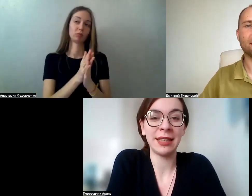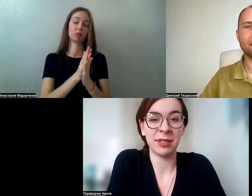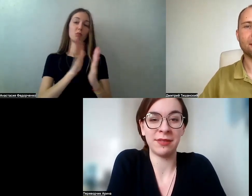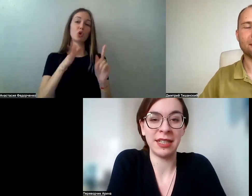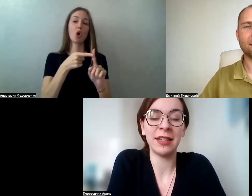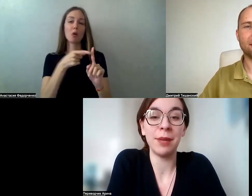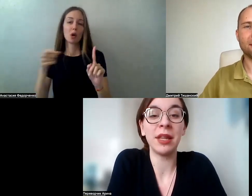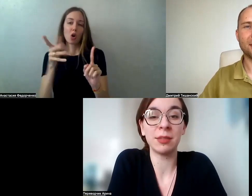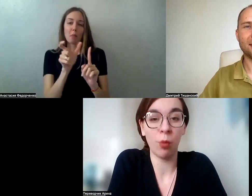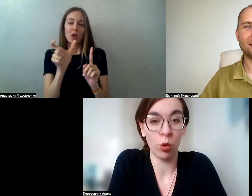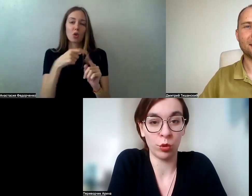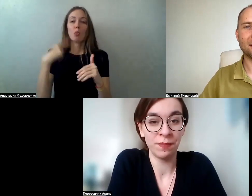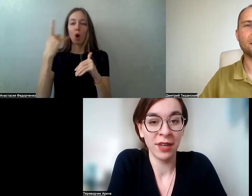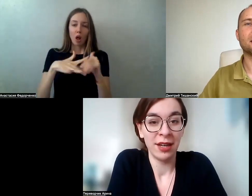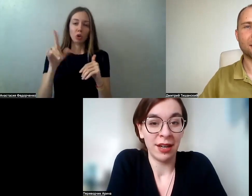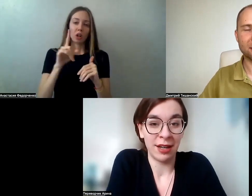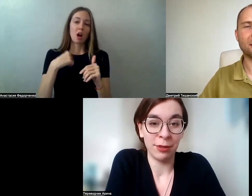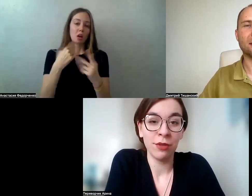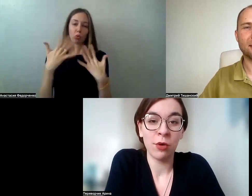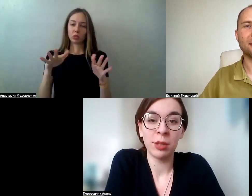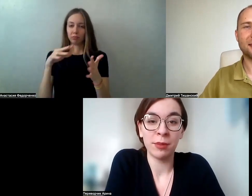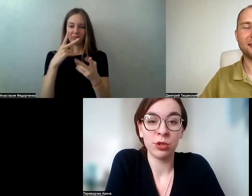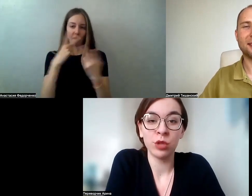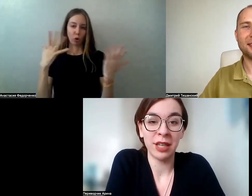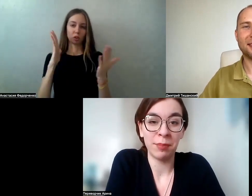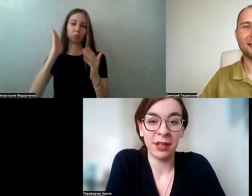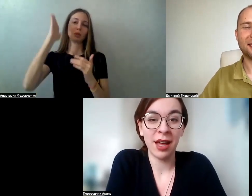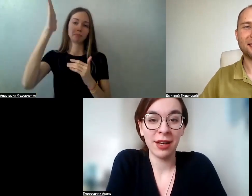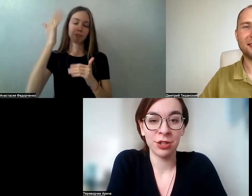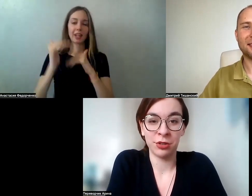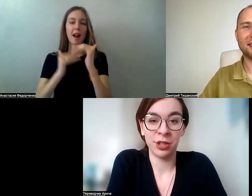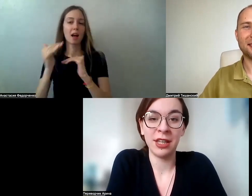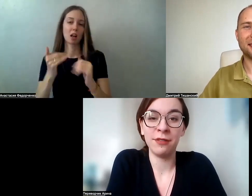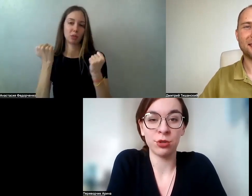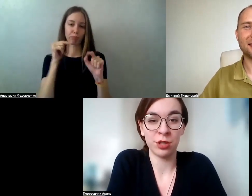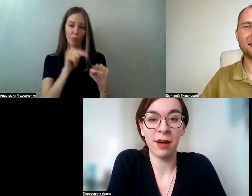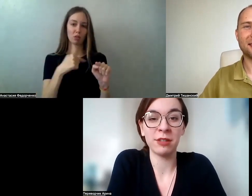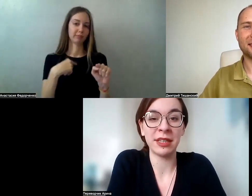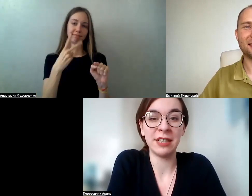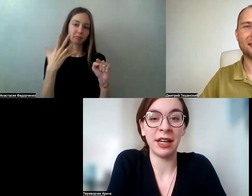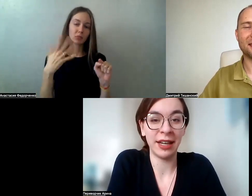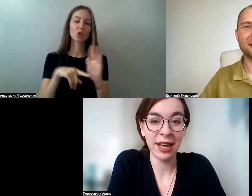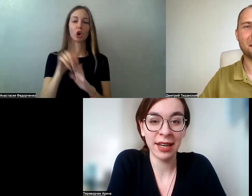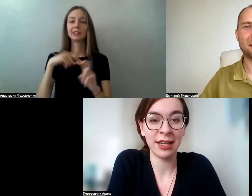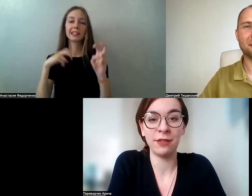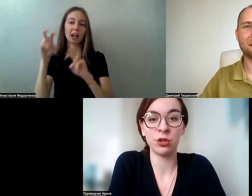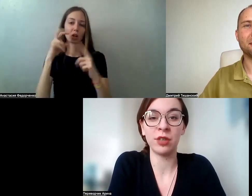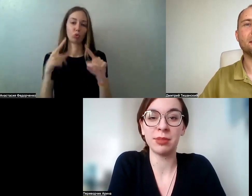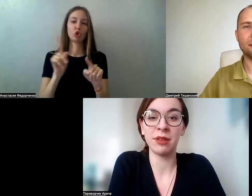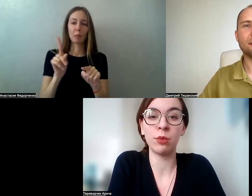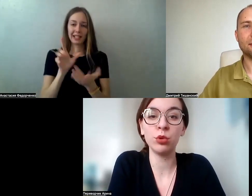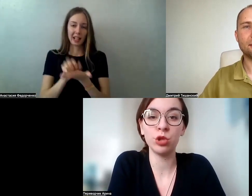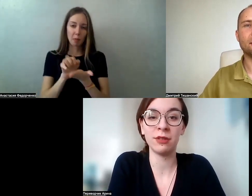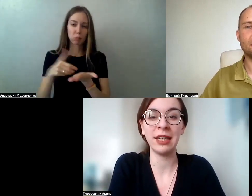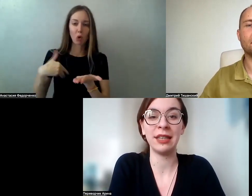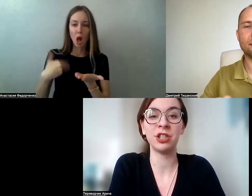10 лет я посвятила именно спорту. Потом в какой-то промежуток я поняла, что я не вижу себя в спортивной карьере, я не вижу в этом